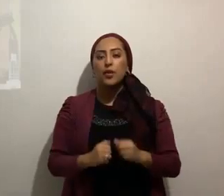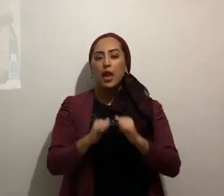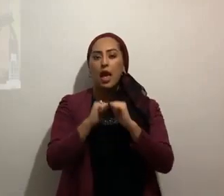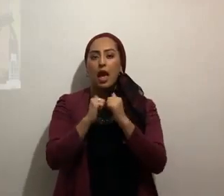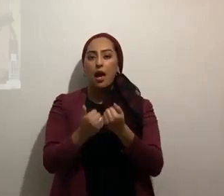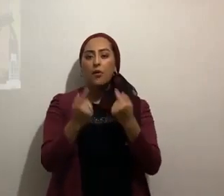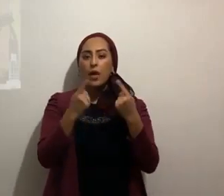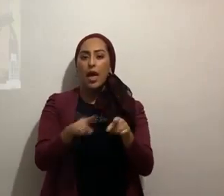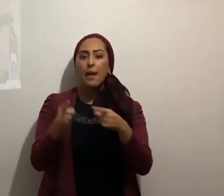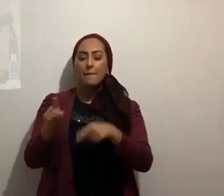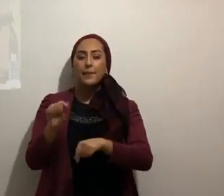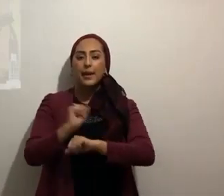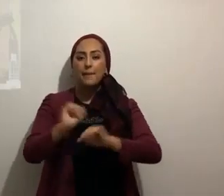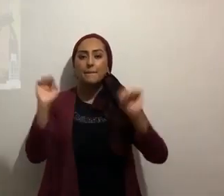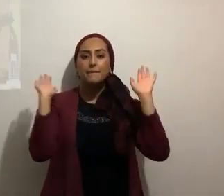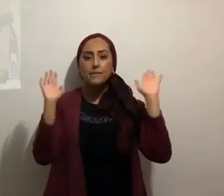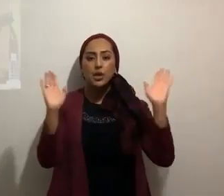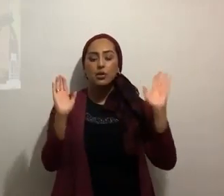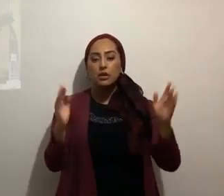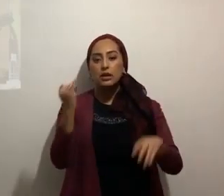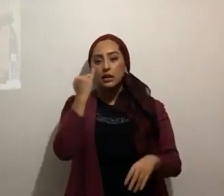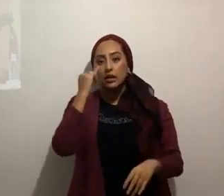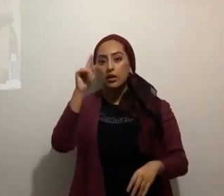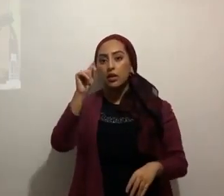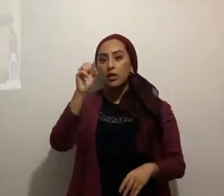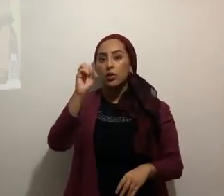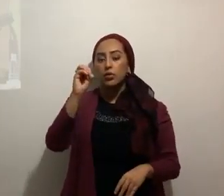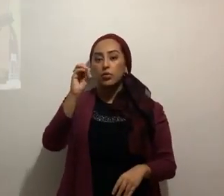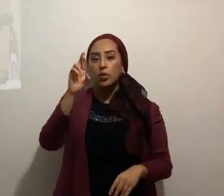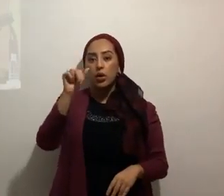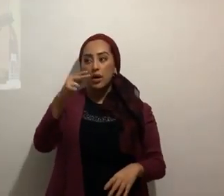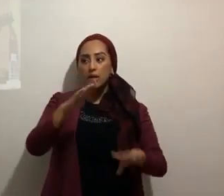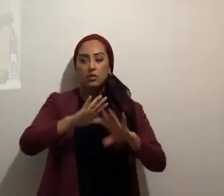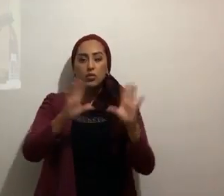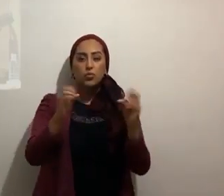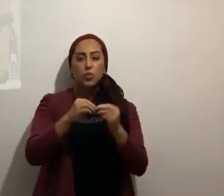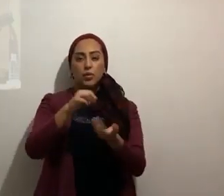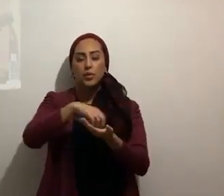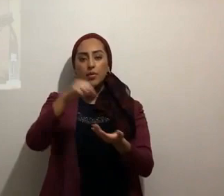¿Cómo se darían los milagros si la Torah ya no es?